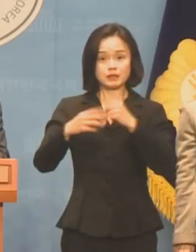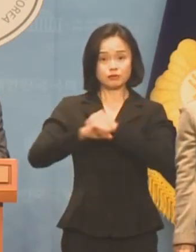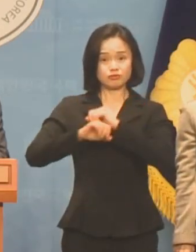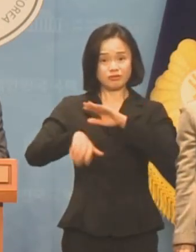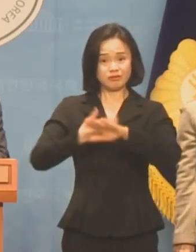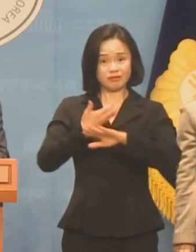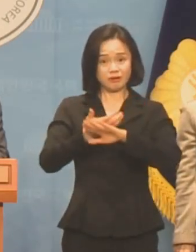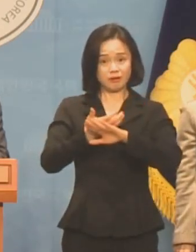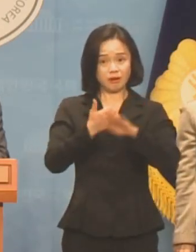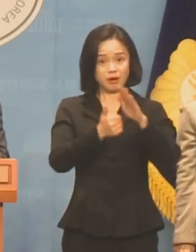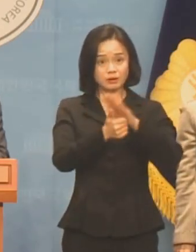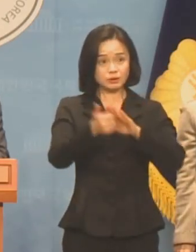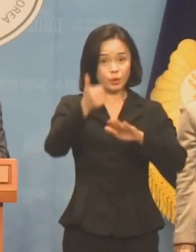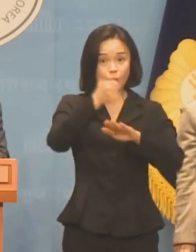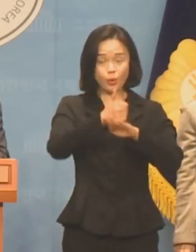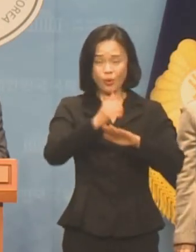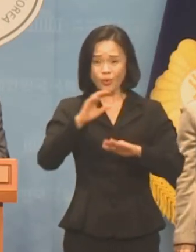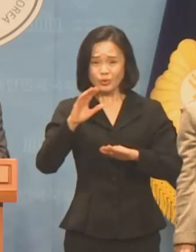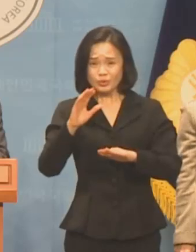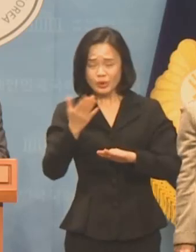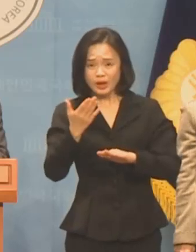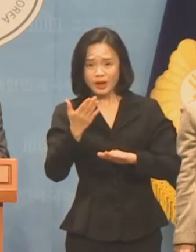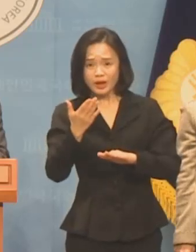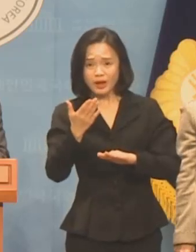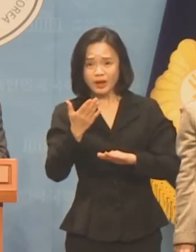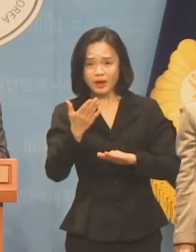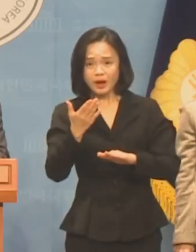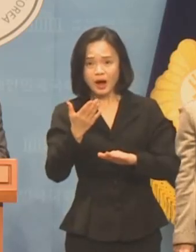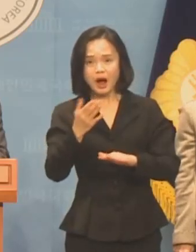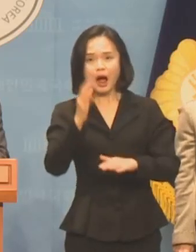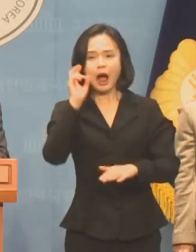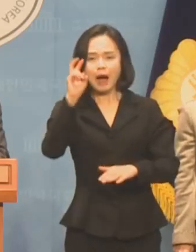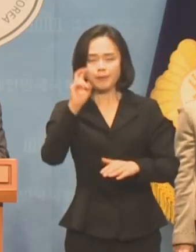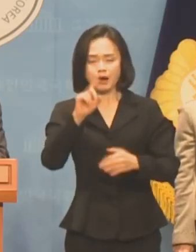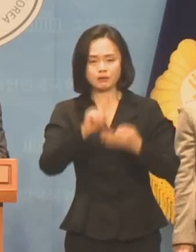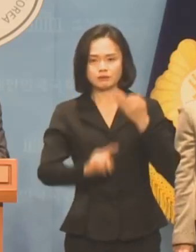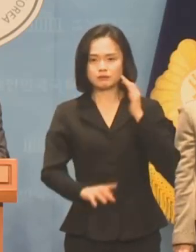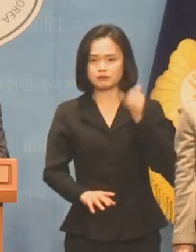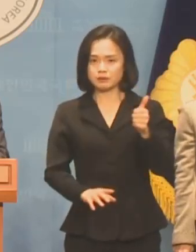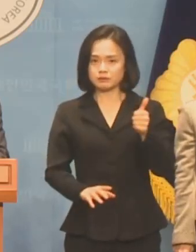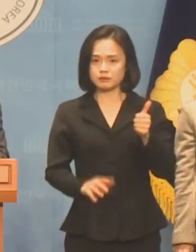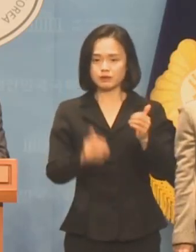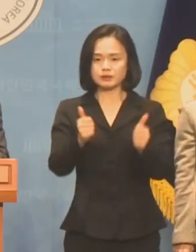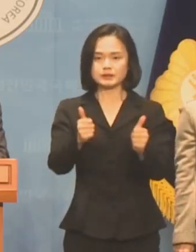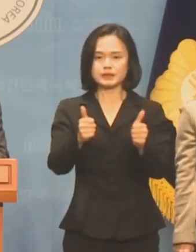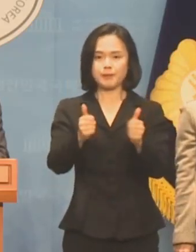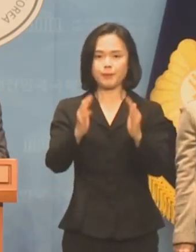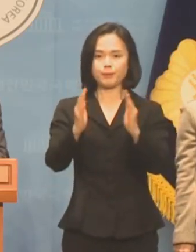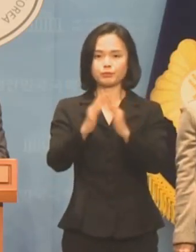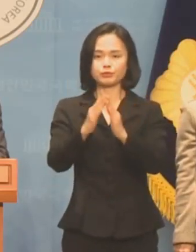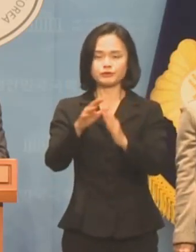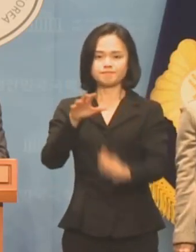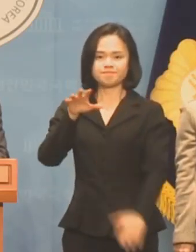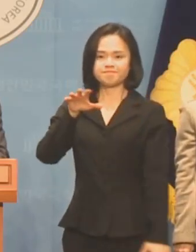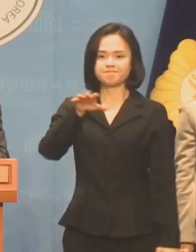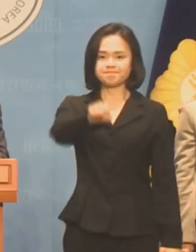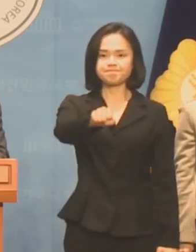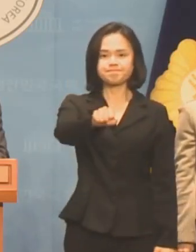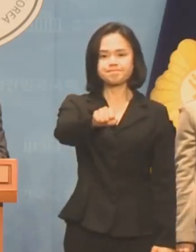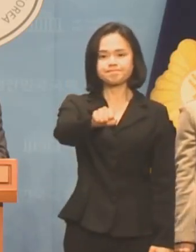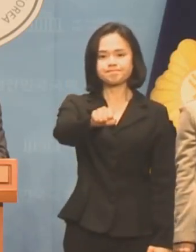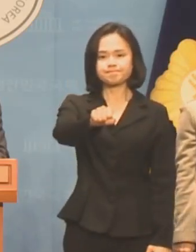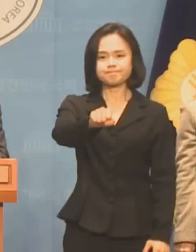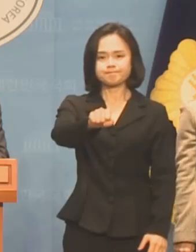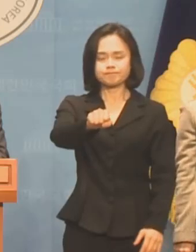성공했다면 윤석열은 사법부를 압박해서 자기가 원하는 대로 판결을